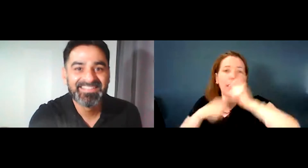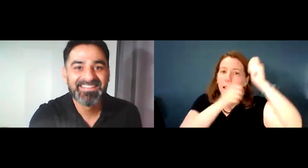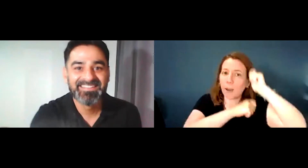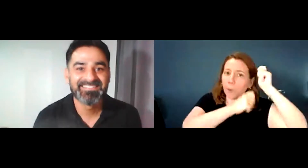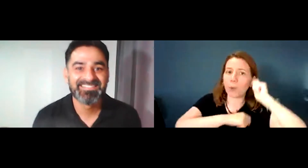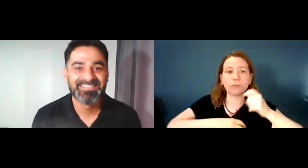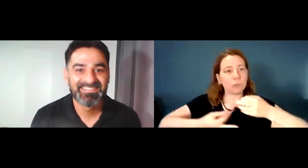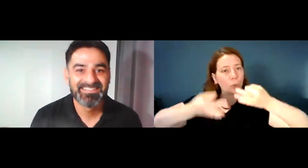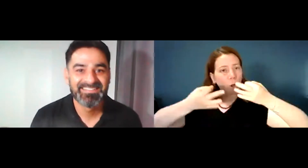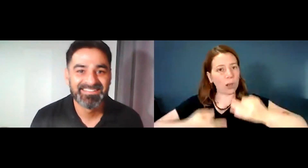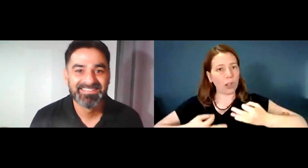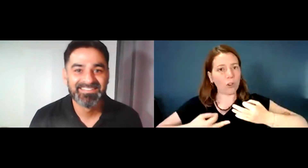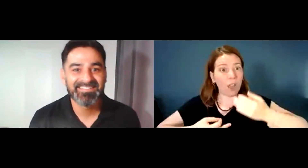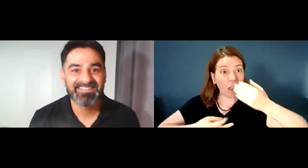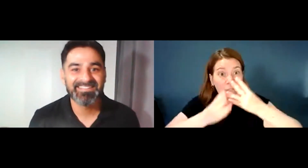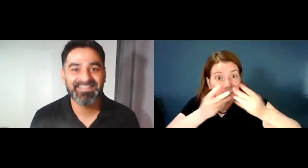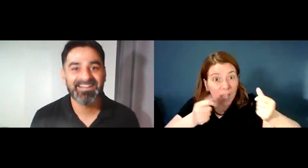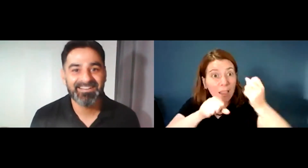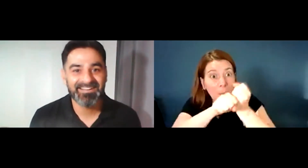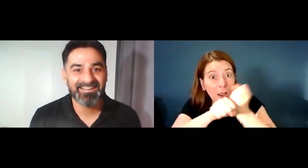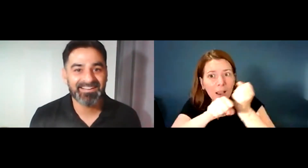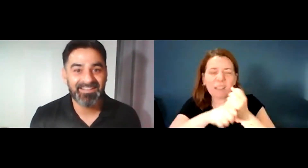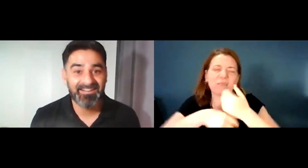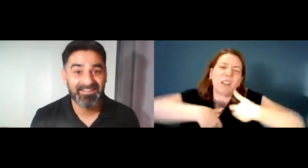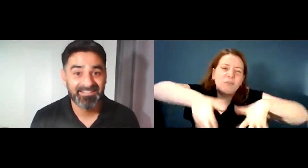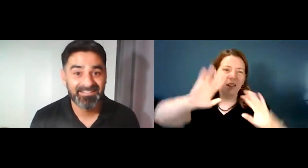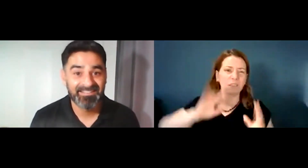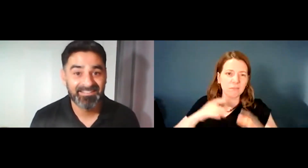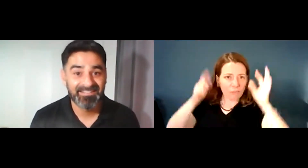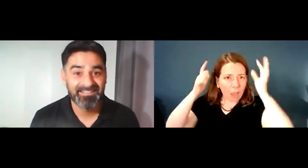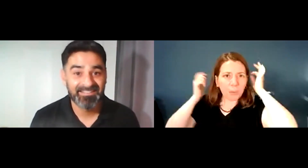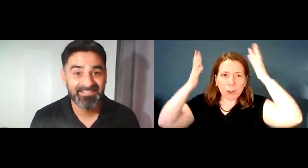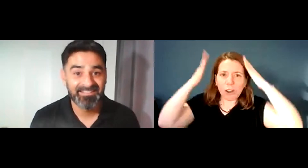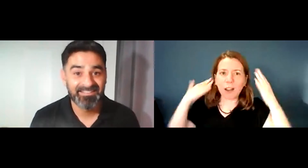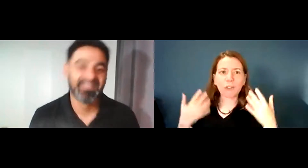no, empecé a dejarme el pelo más largo y empecé a peinarme con los dedos. Listo.